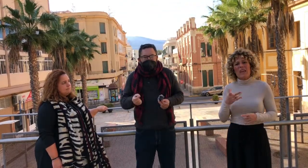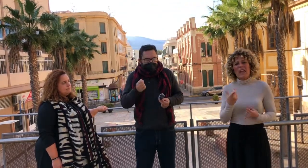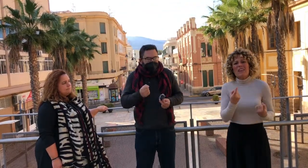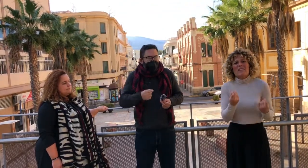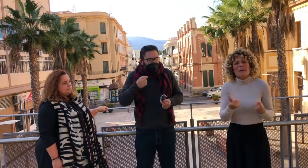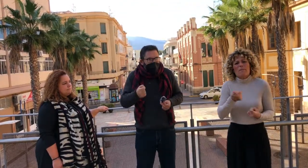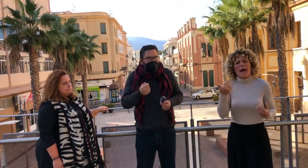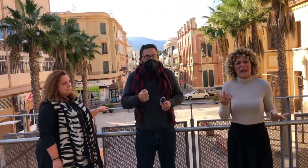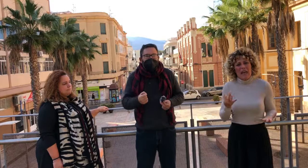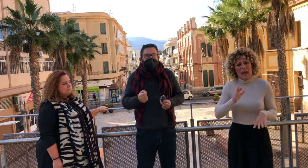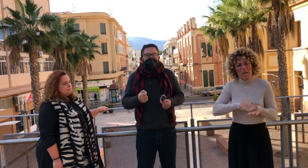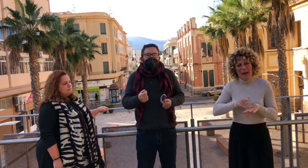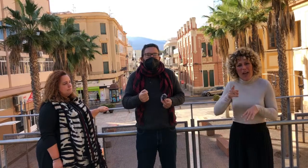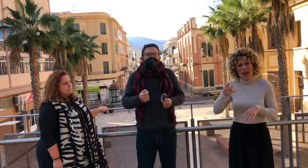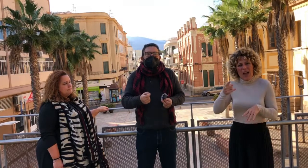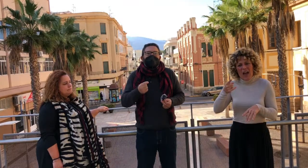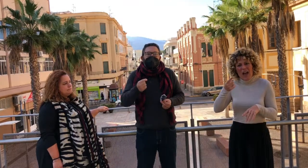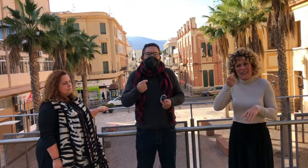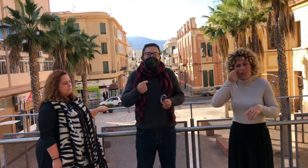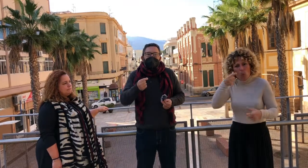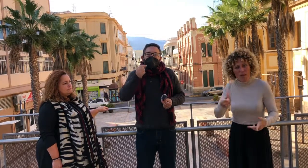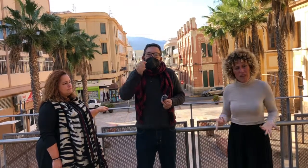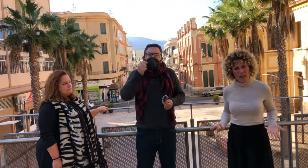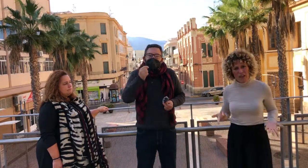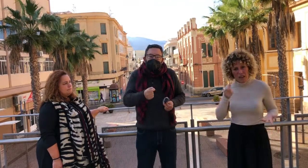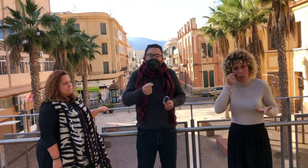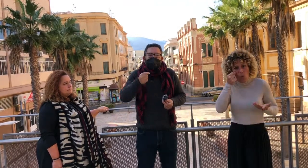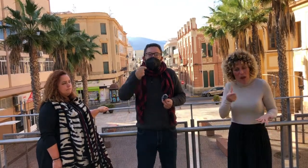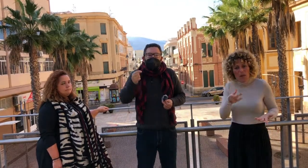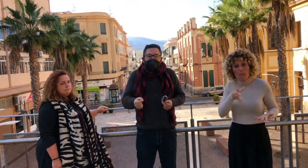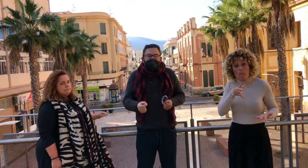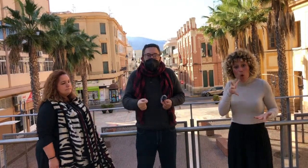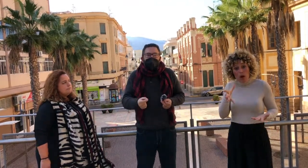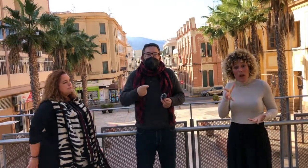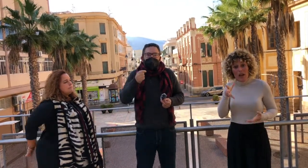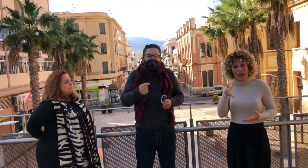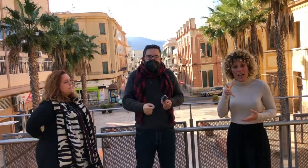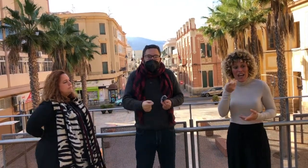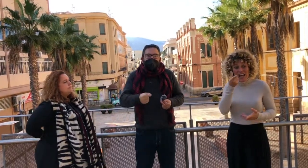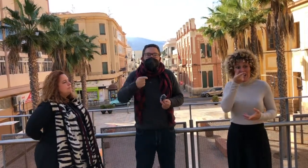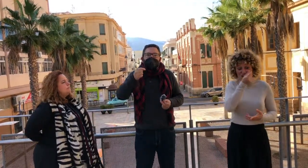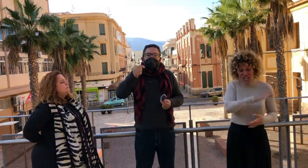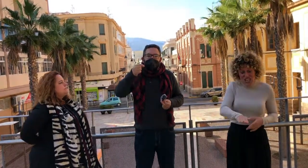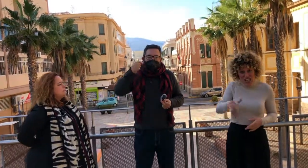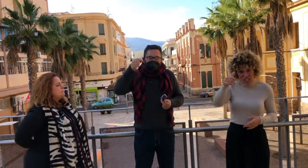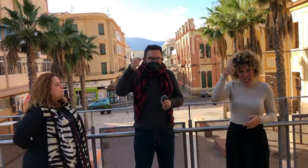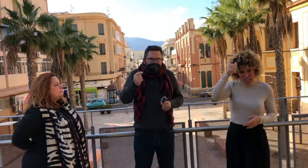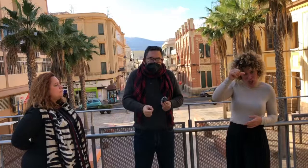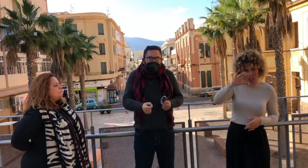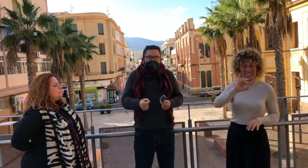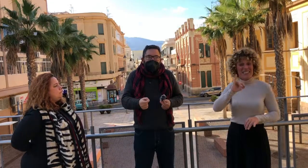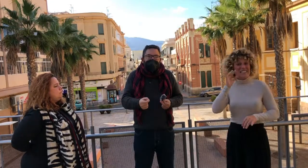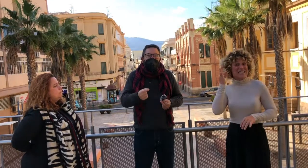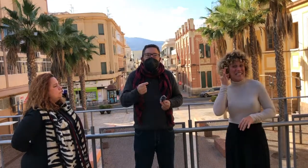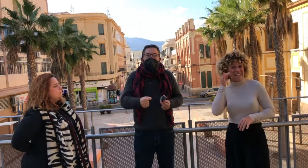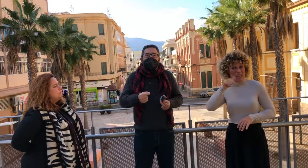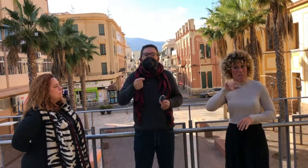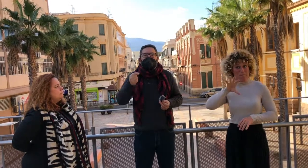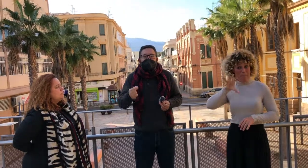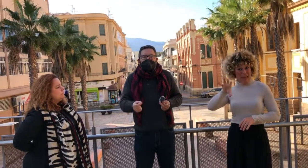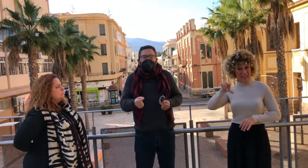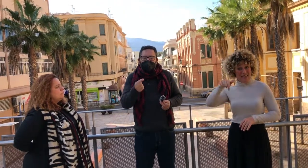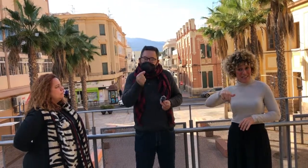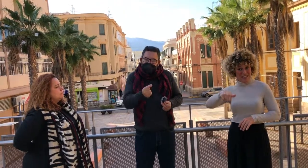y hay que decirlo muy indignado, de que todos los niños y niñas de este país